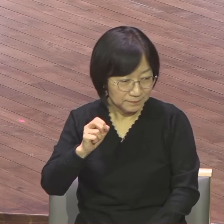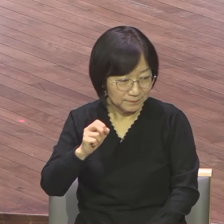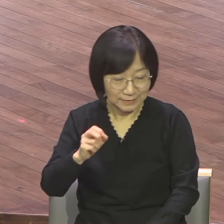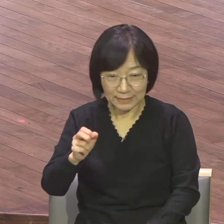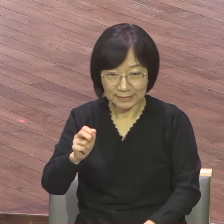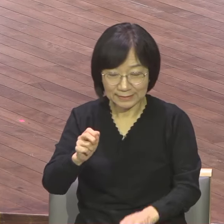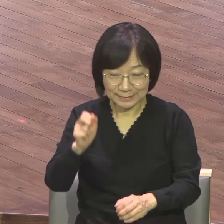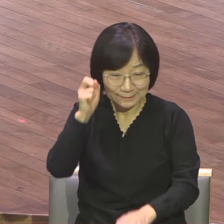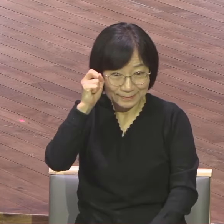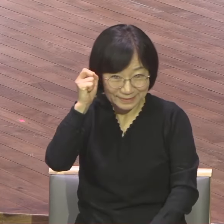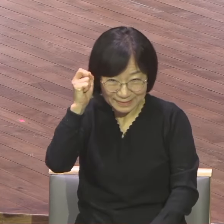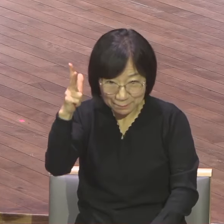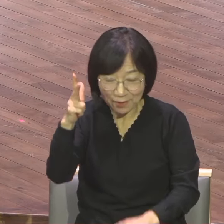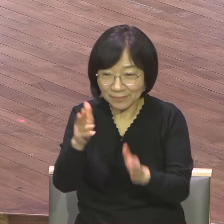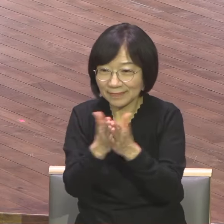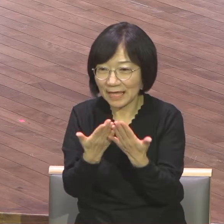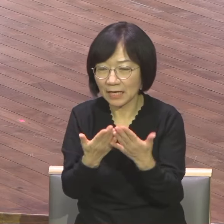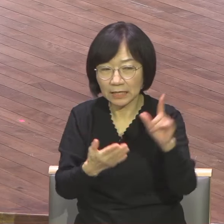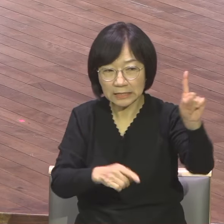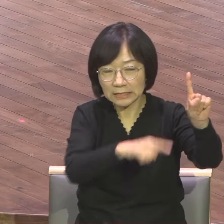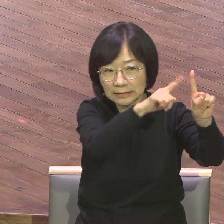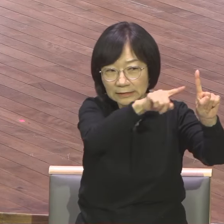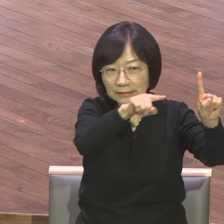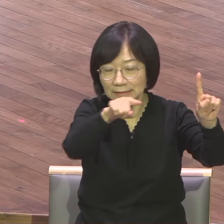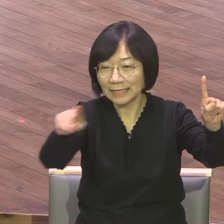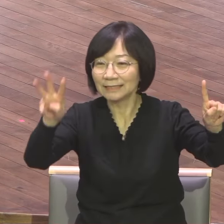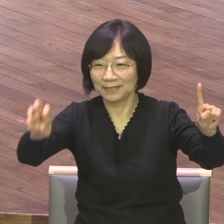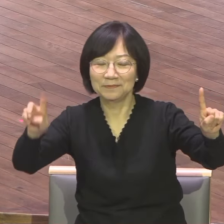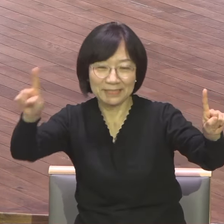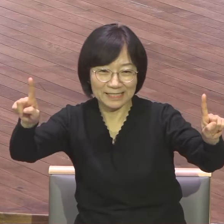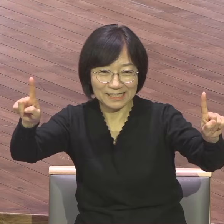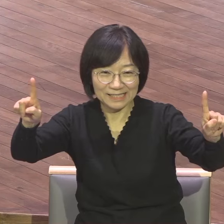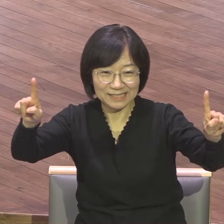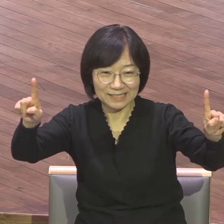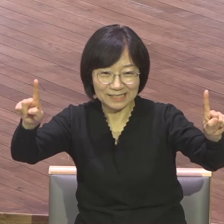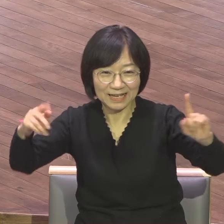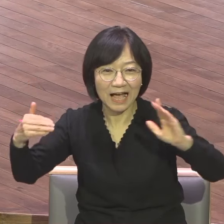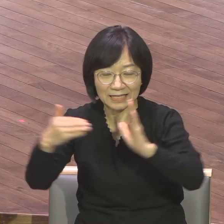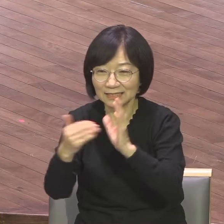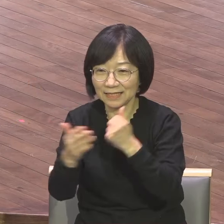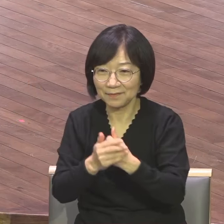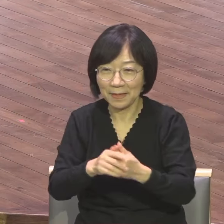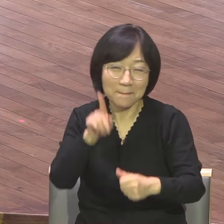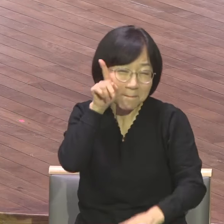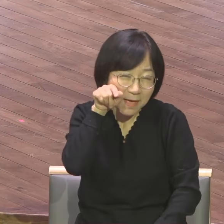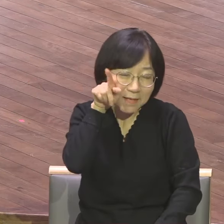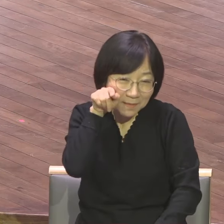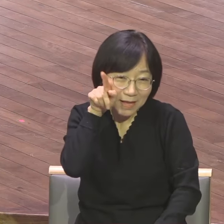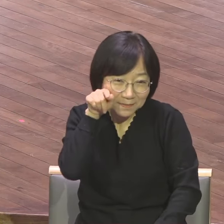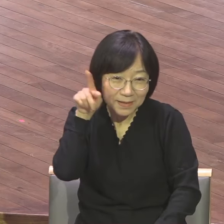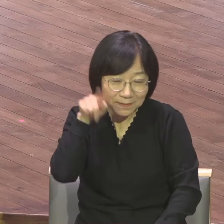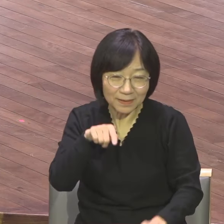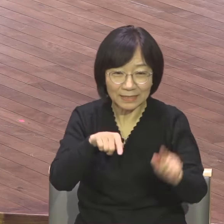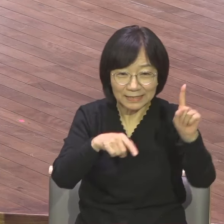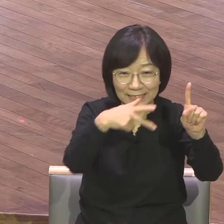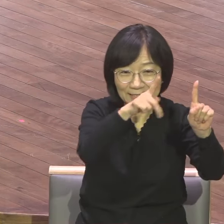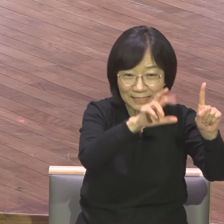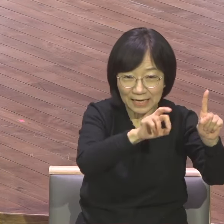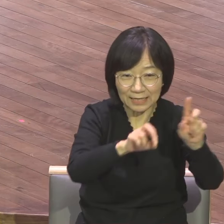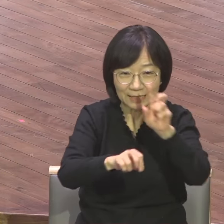그 날짜에 맞는 장을 읽으면서, 묵상하면서, 하나님이 주신 지혜의 삶을 살면 성공하게 되어